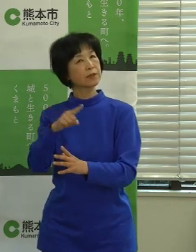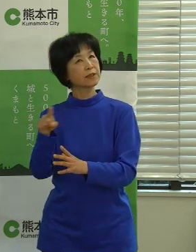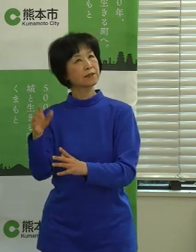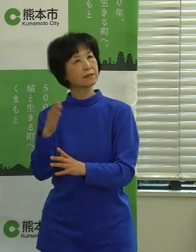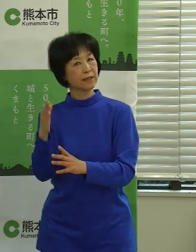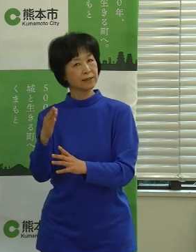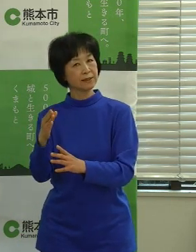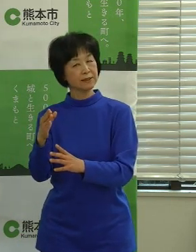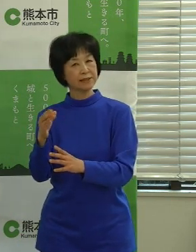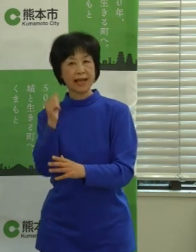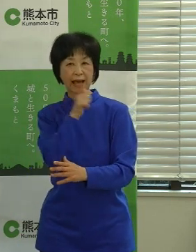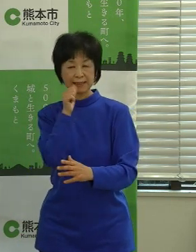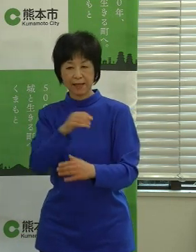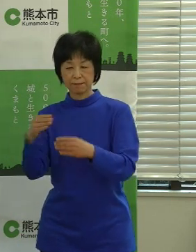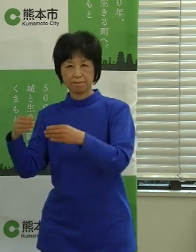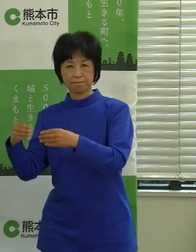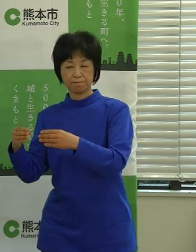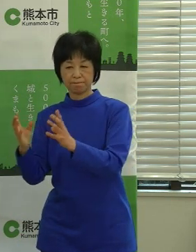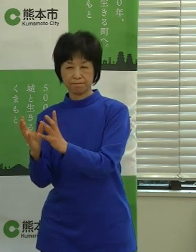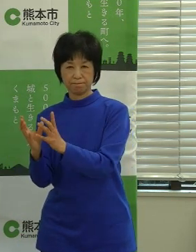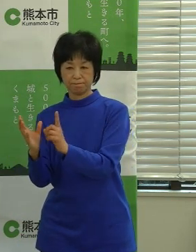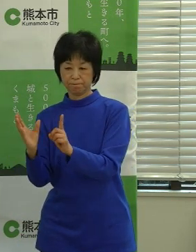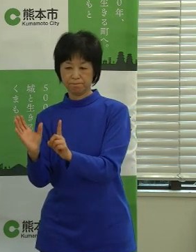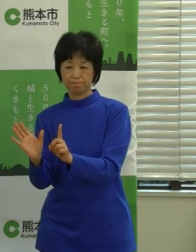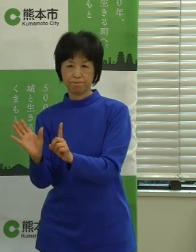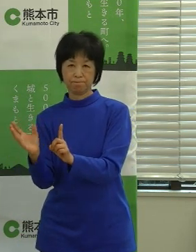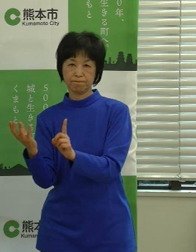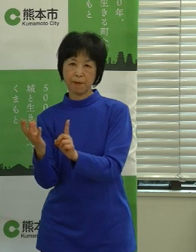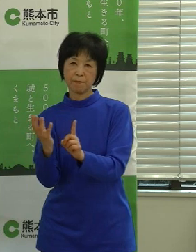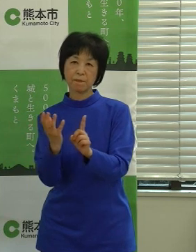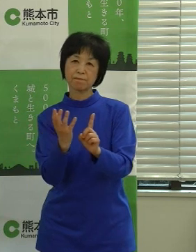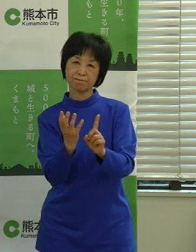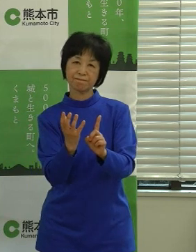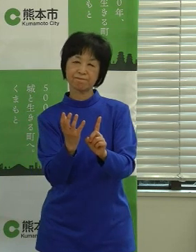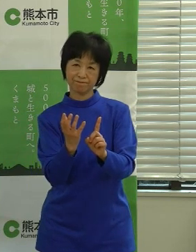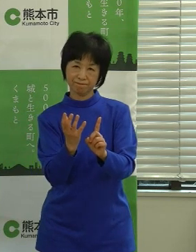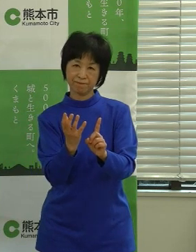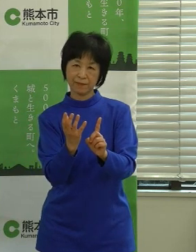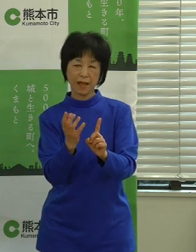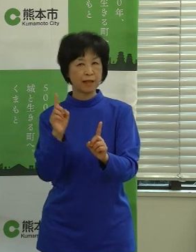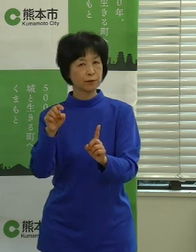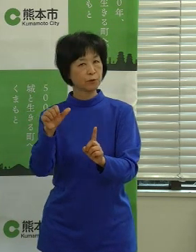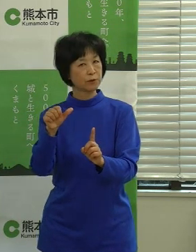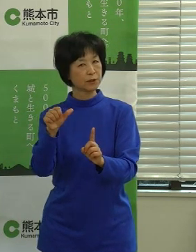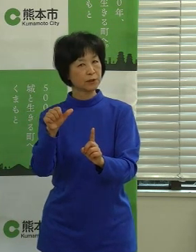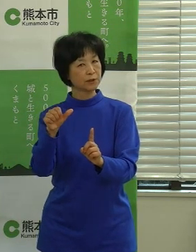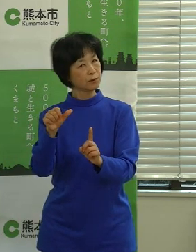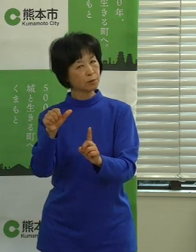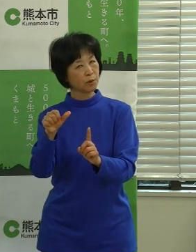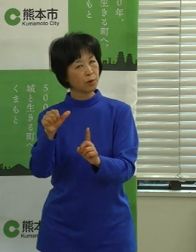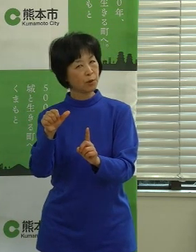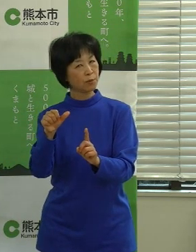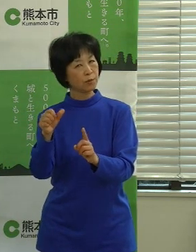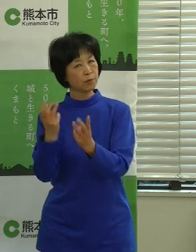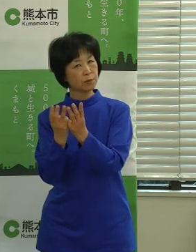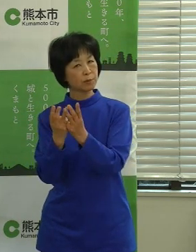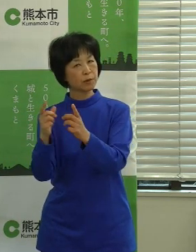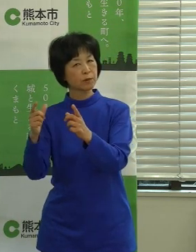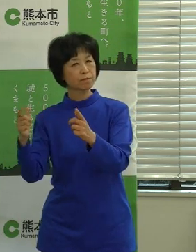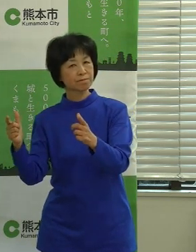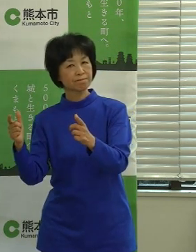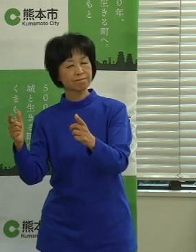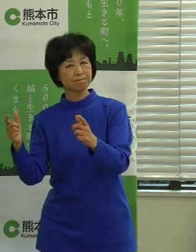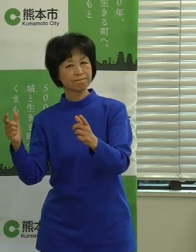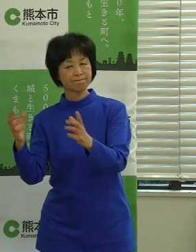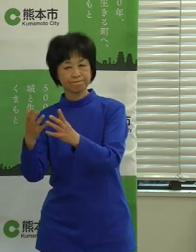ますが、まあそれよりもう少し多くの人を連れていくことはおそらく可能だ